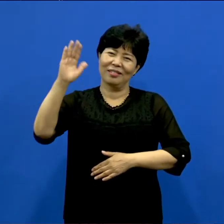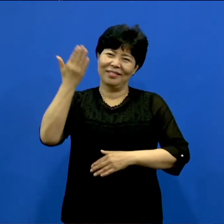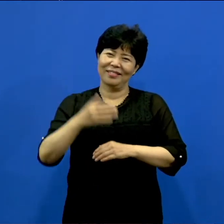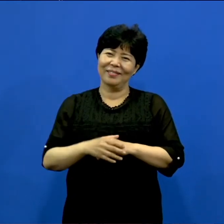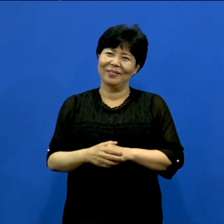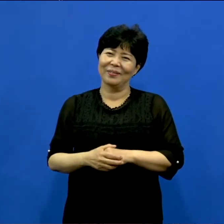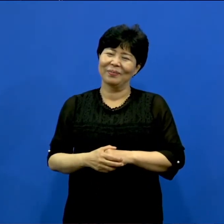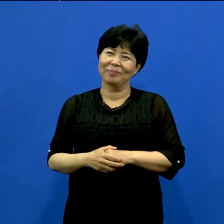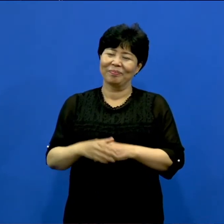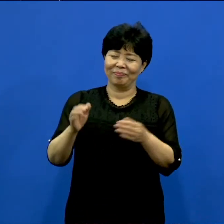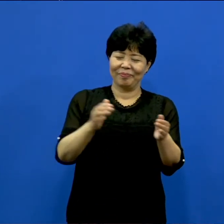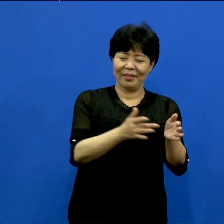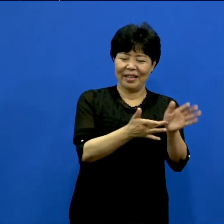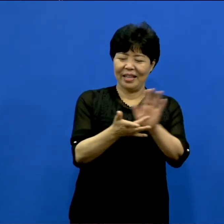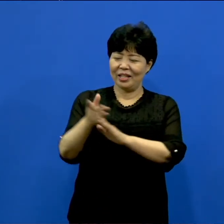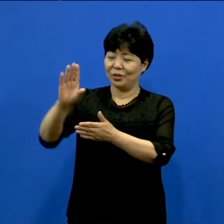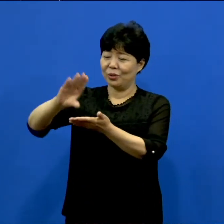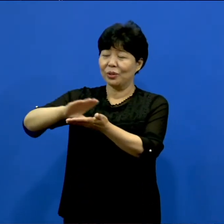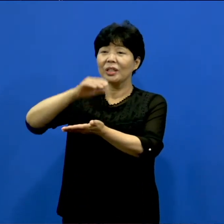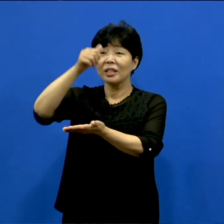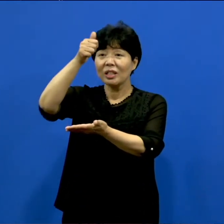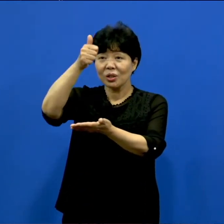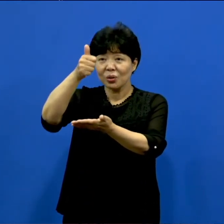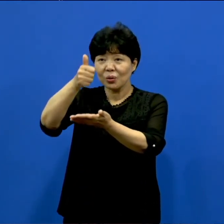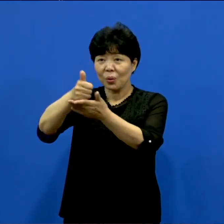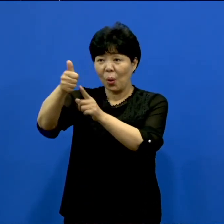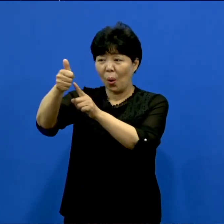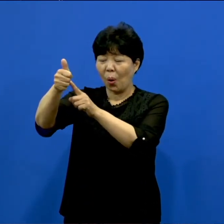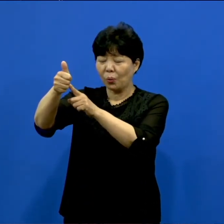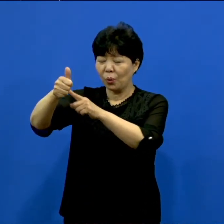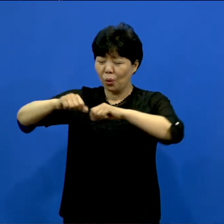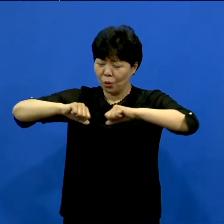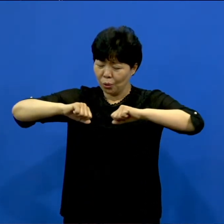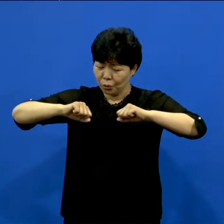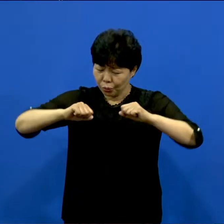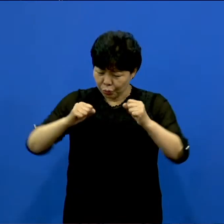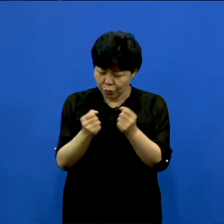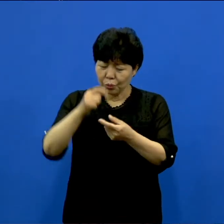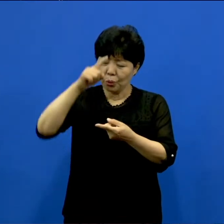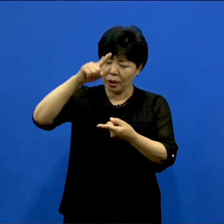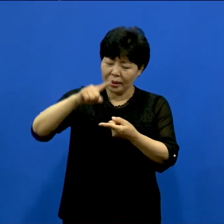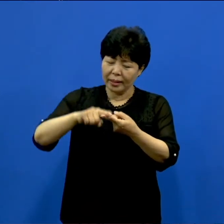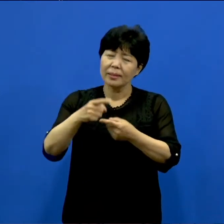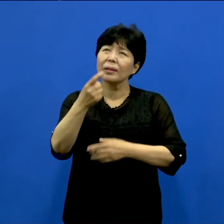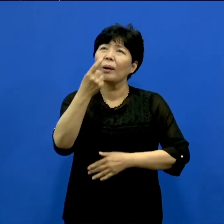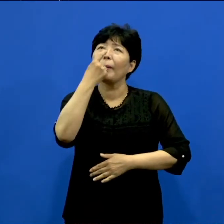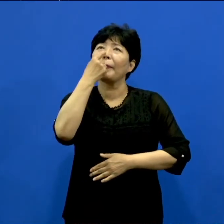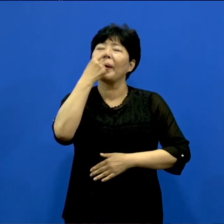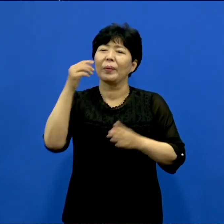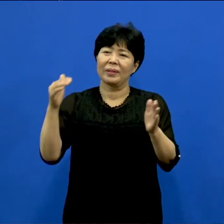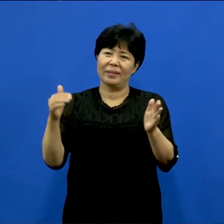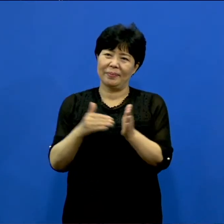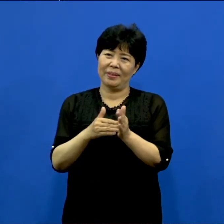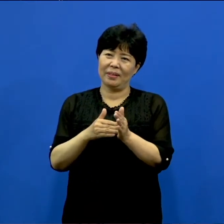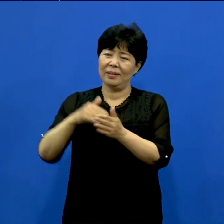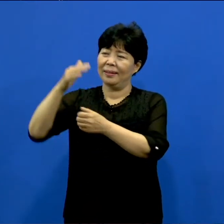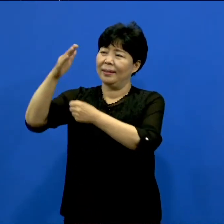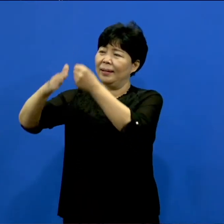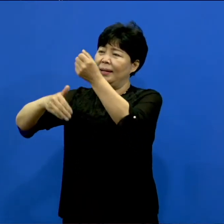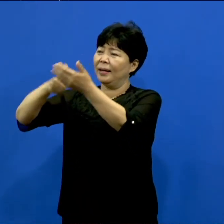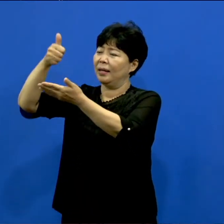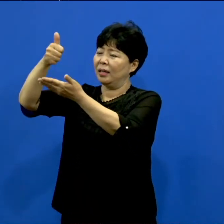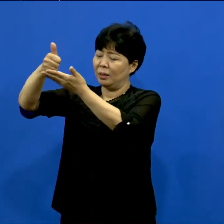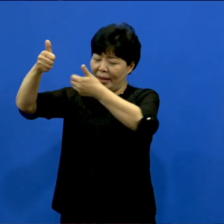여러분 예수 그리스도도 이 순종을 배우신 거죠. 히브리서 5장 8절로 9절 보면 그가 아들이시면서도 받으신 고난으로 순종함을